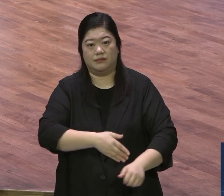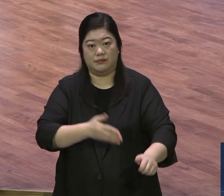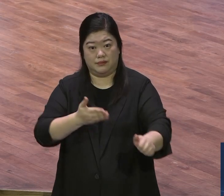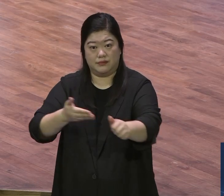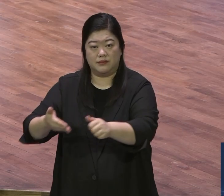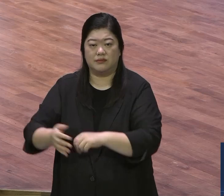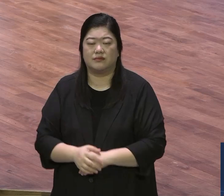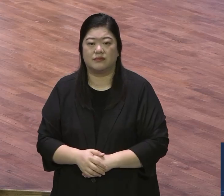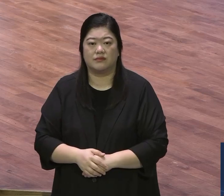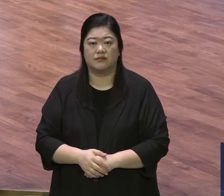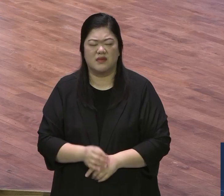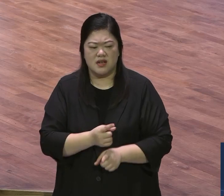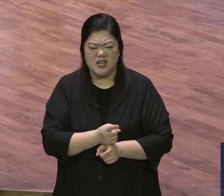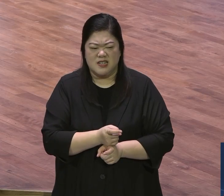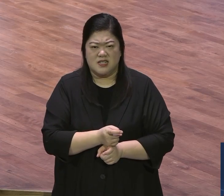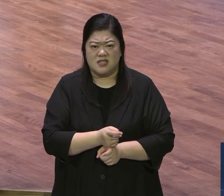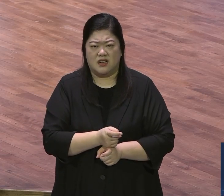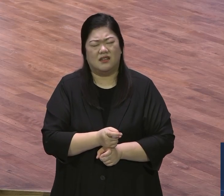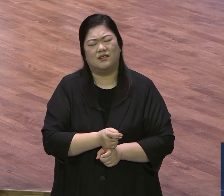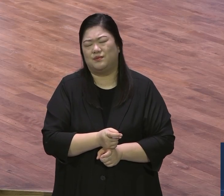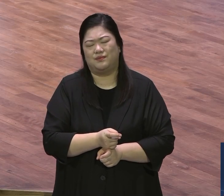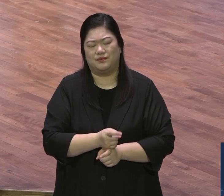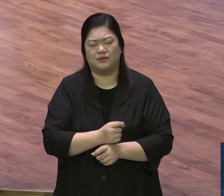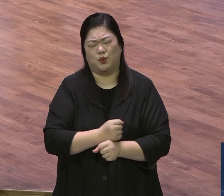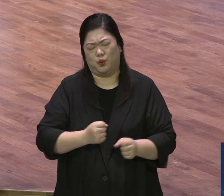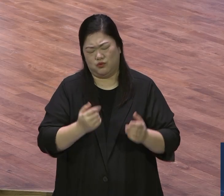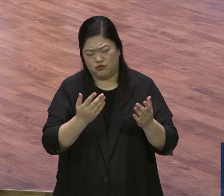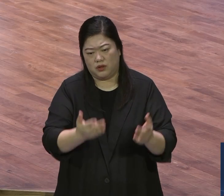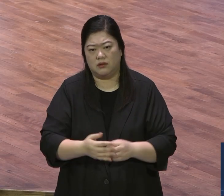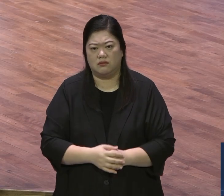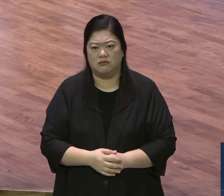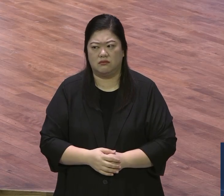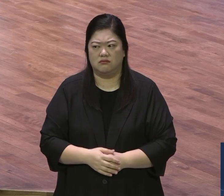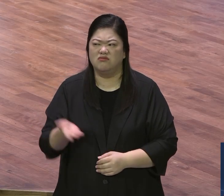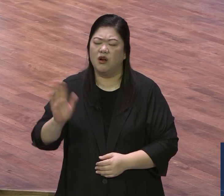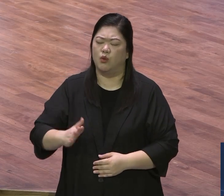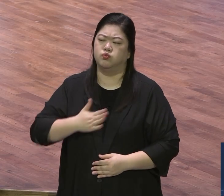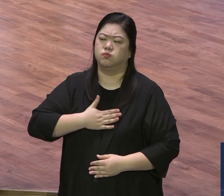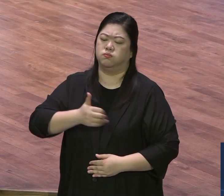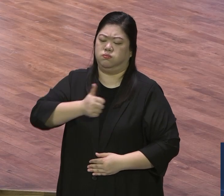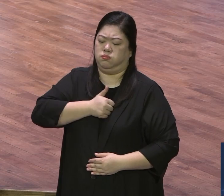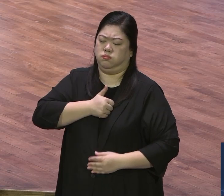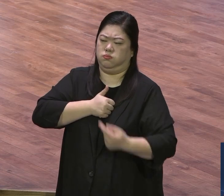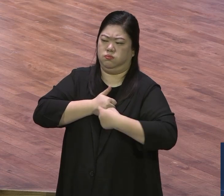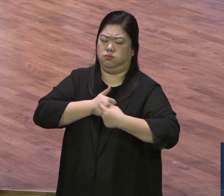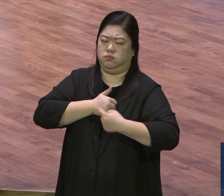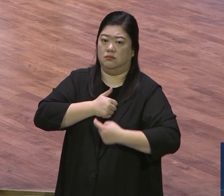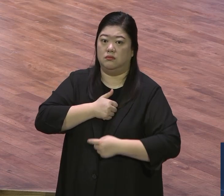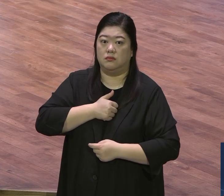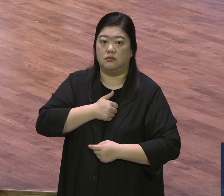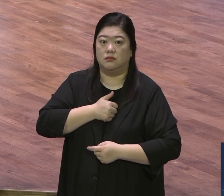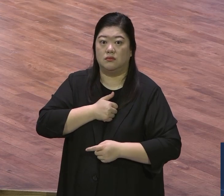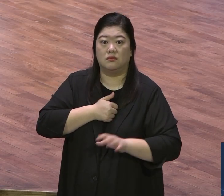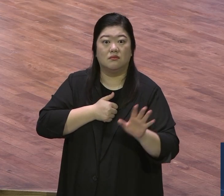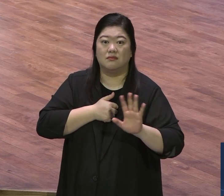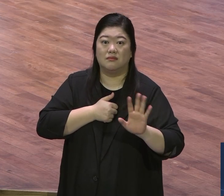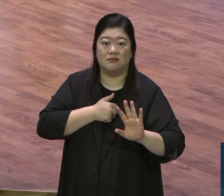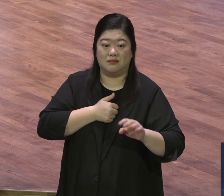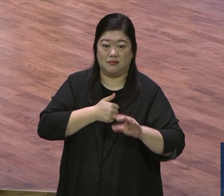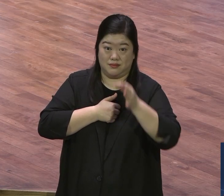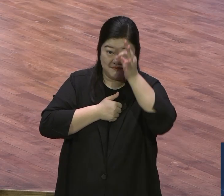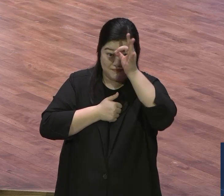용서해주세요 잠수님 상합니까 사단에게 속은 겁니다 그래야 하나 됩니다